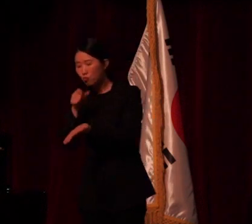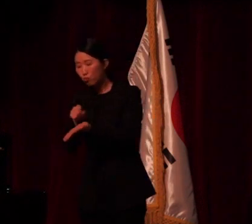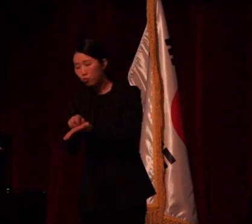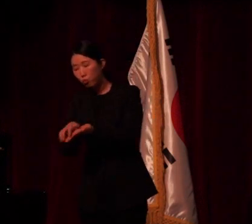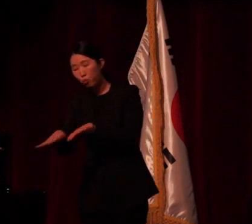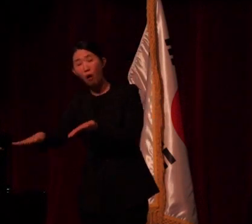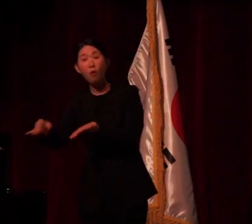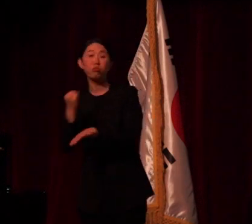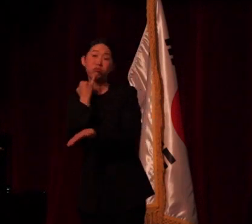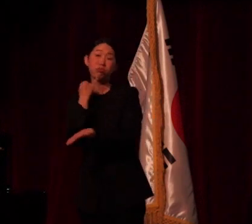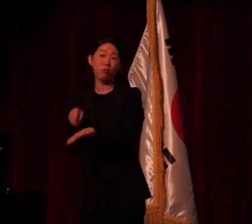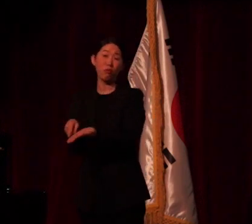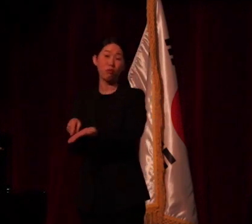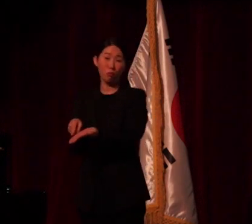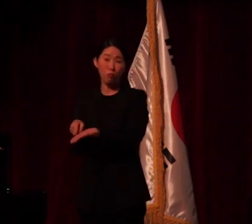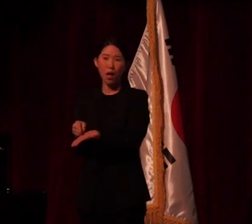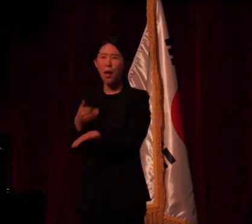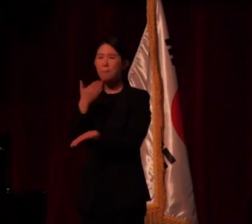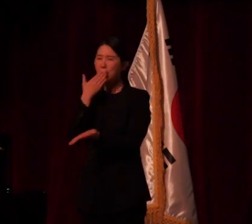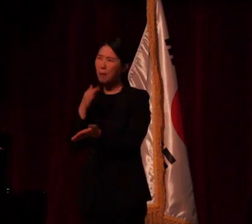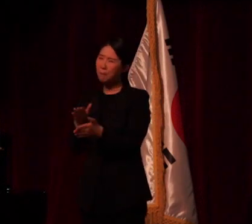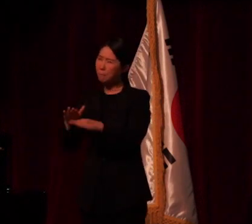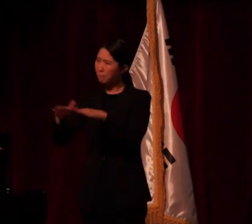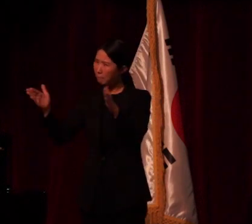책상이나 식탁 같아 보였습니다.